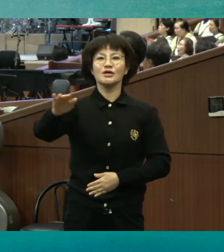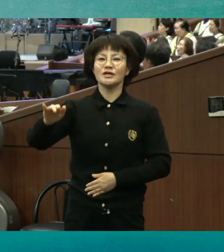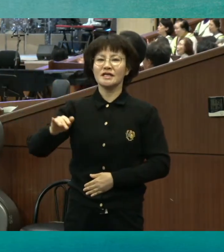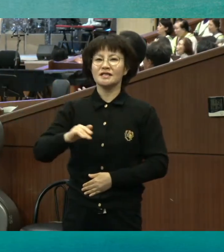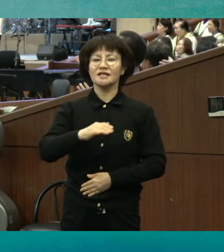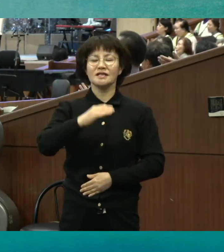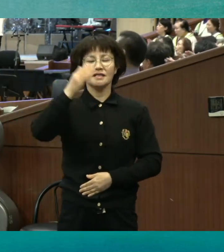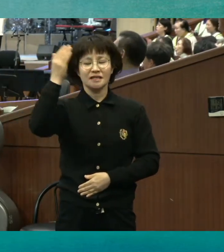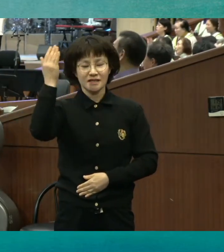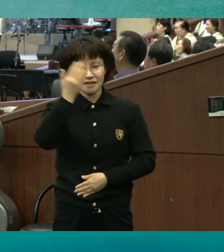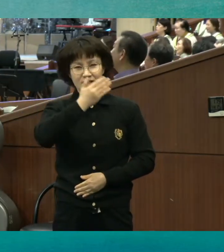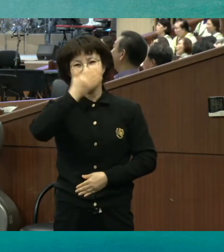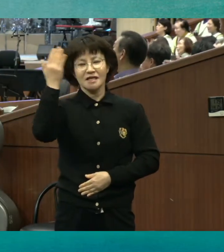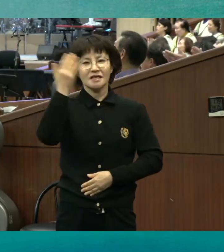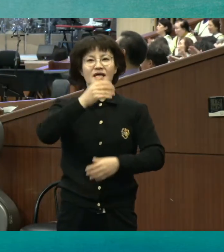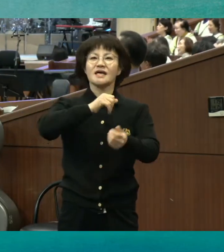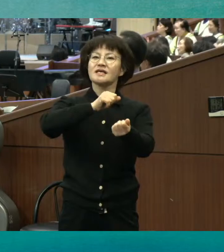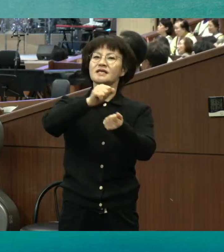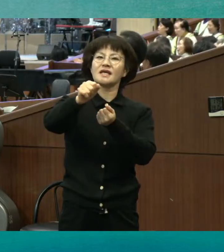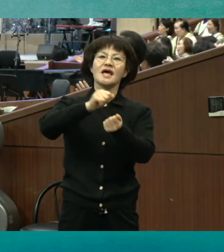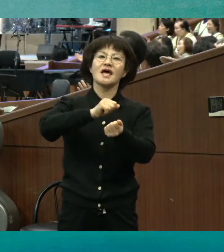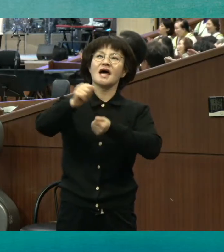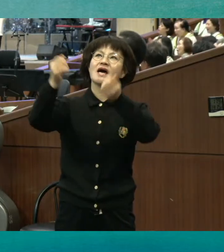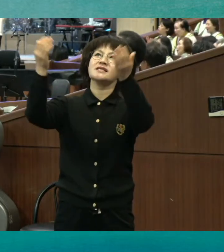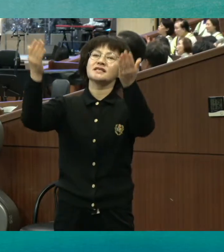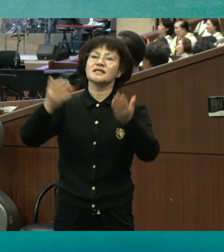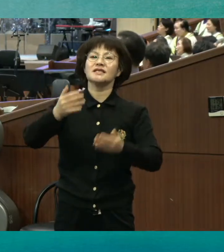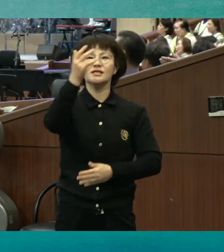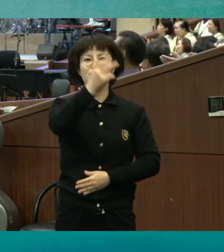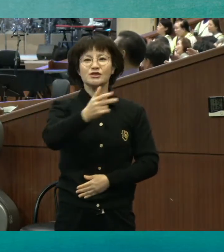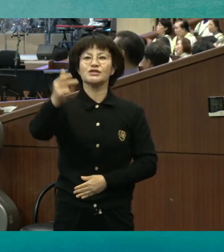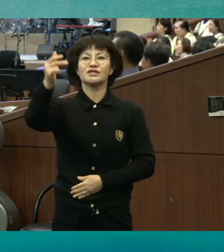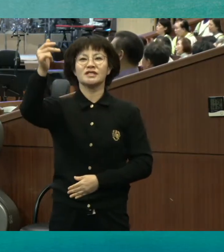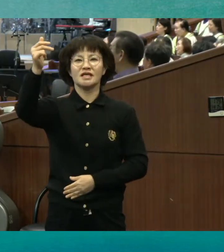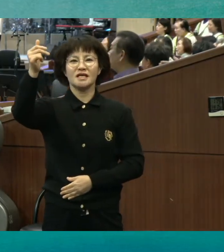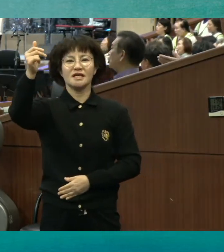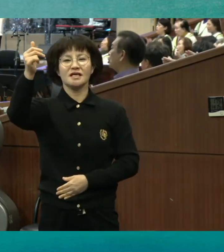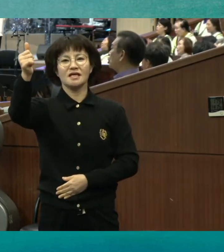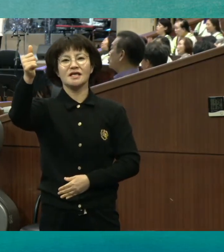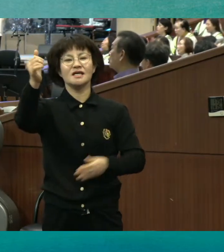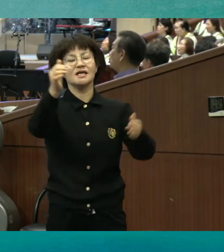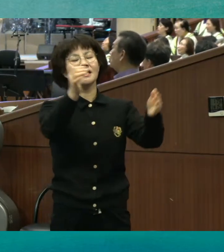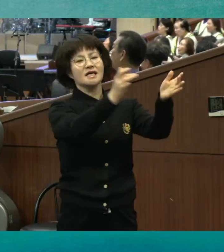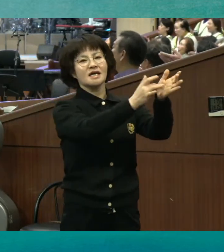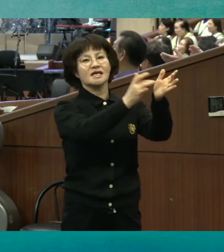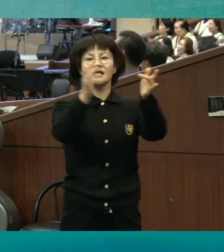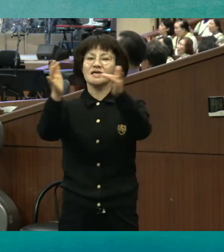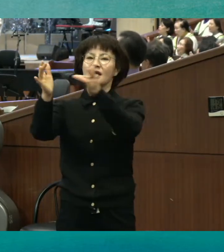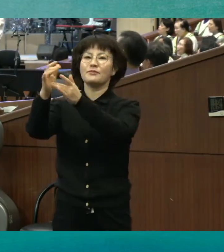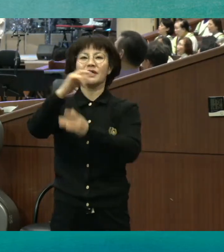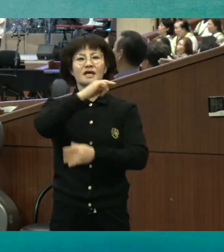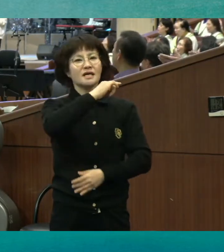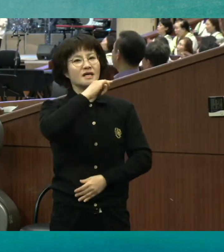우리를 깨끗게 하시는 주시니 그의